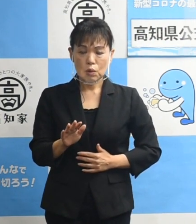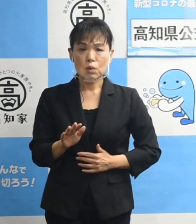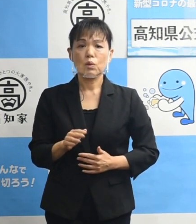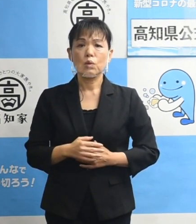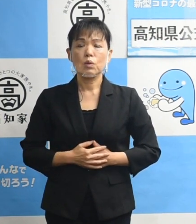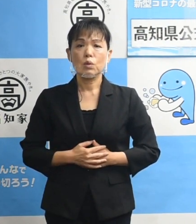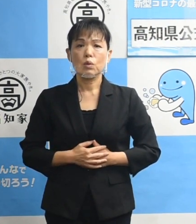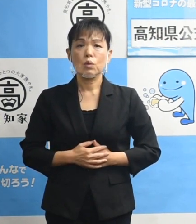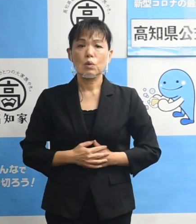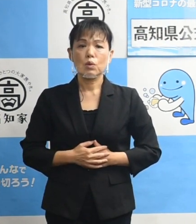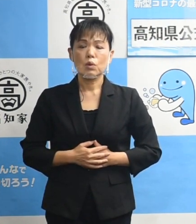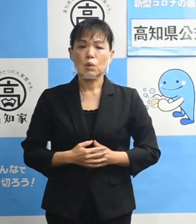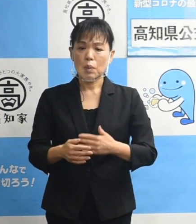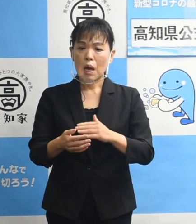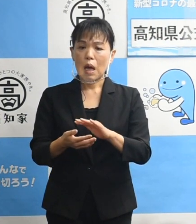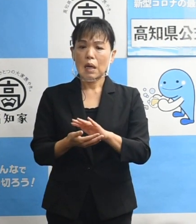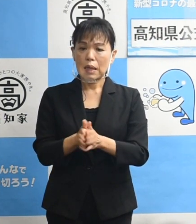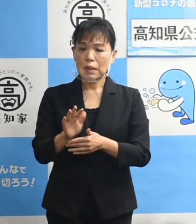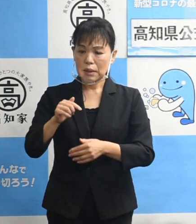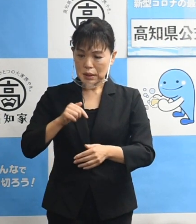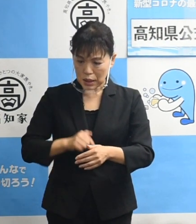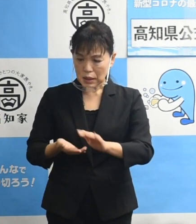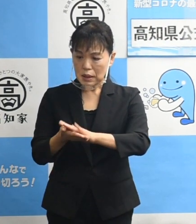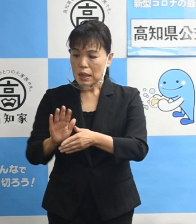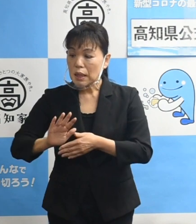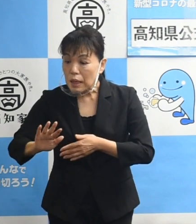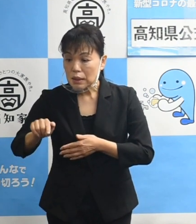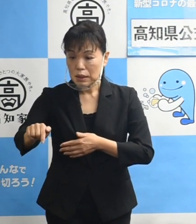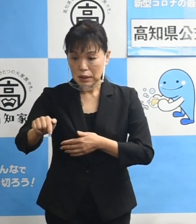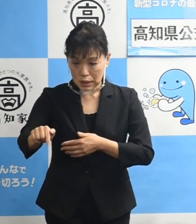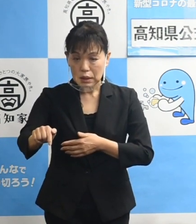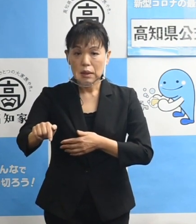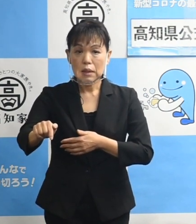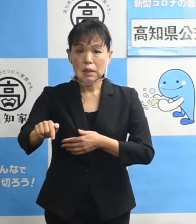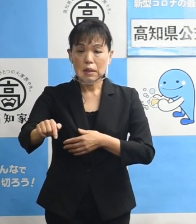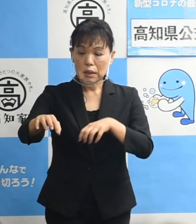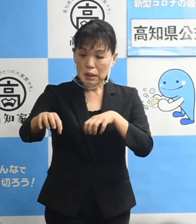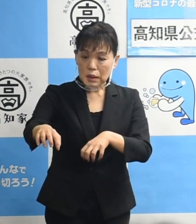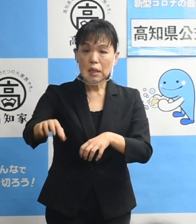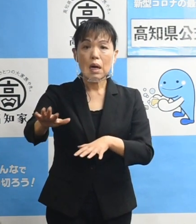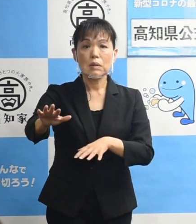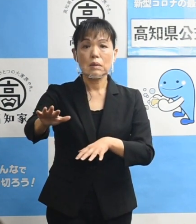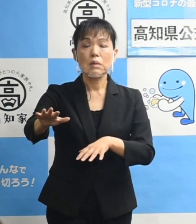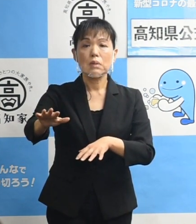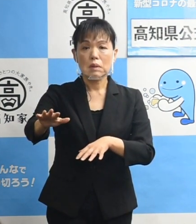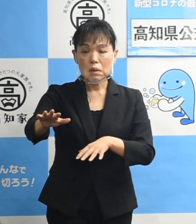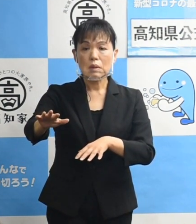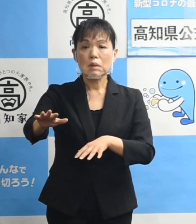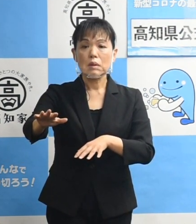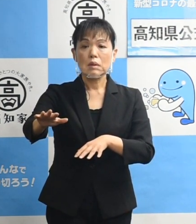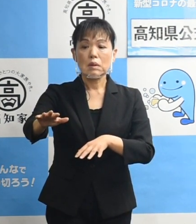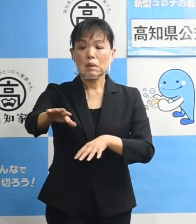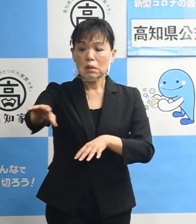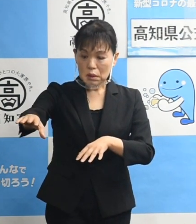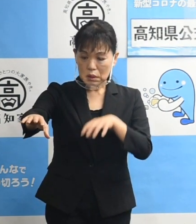ースで、これは県内、県外、人としては、両方ありえますけれども、やはりそう